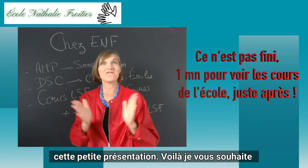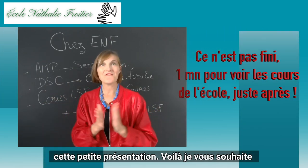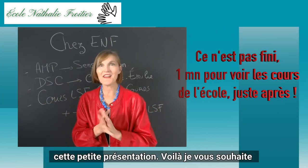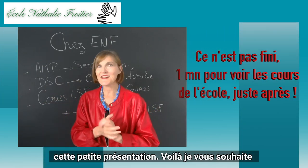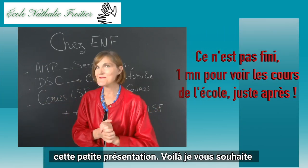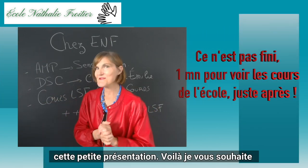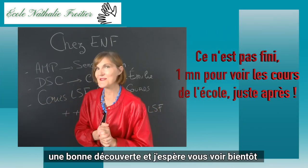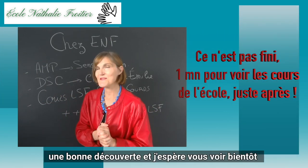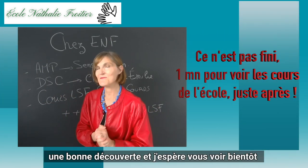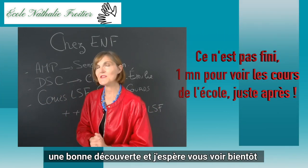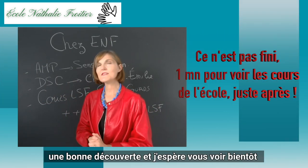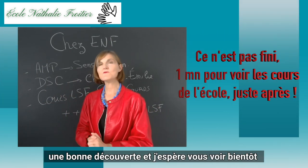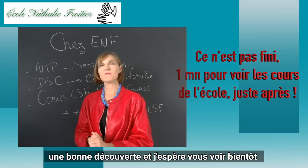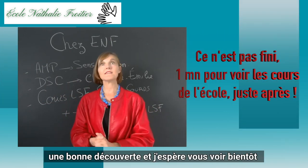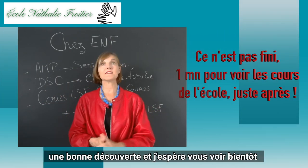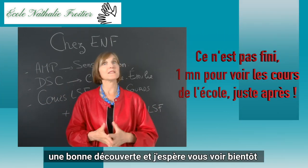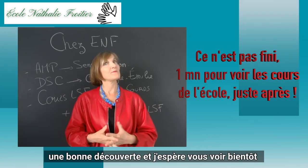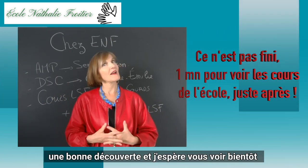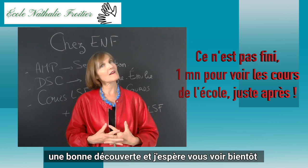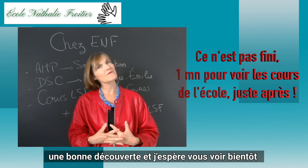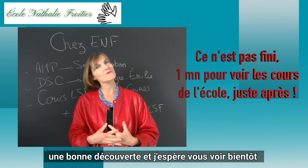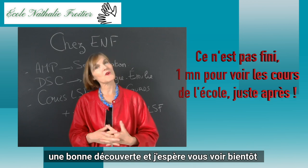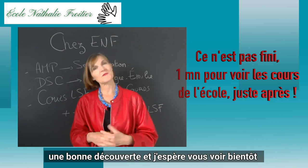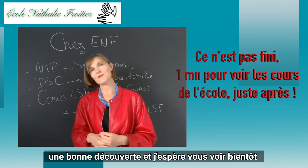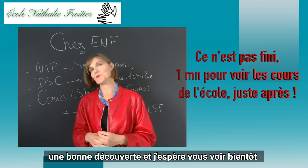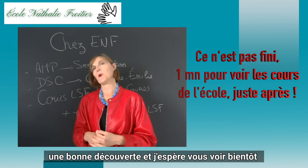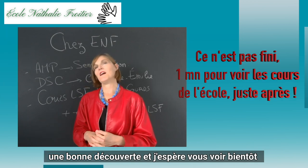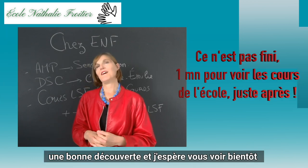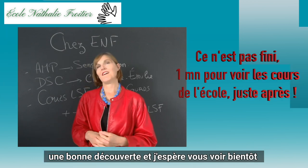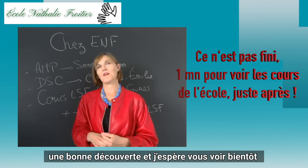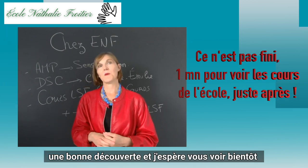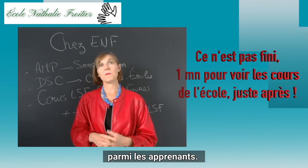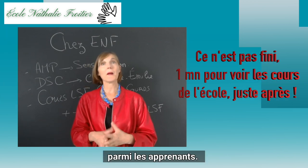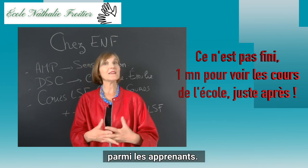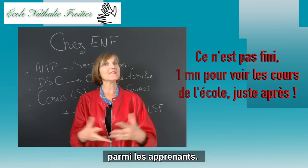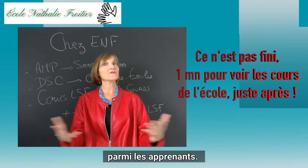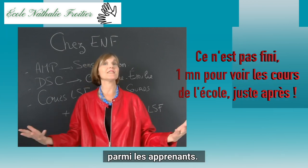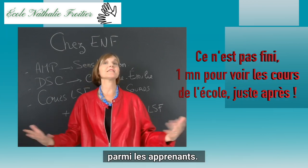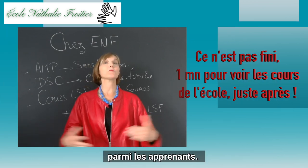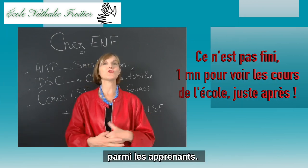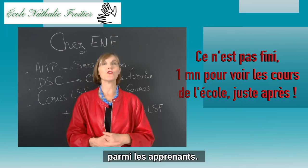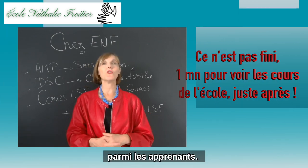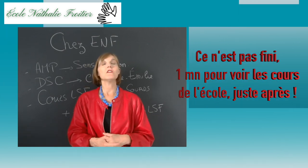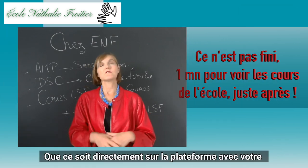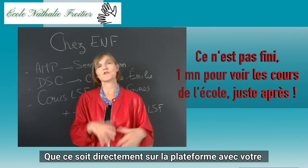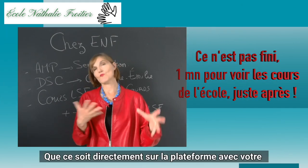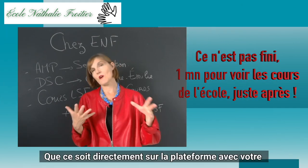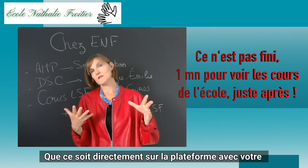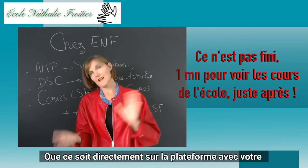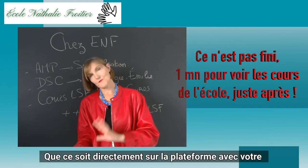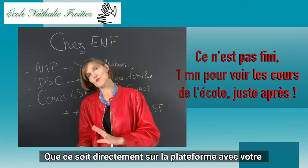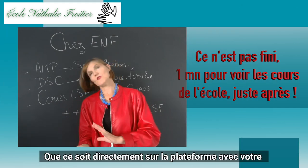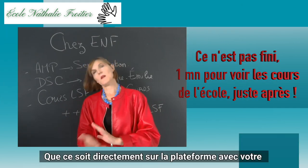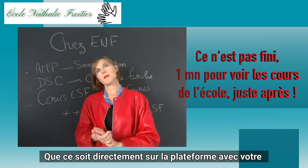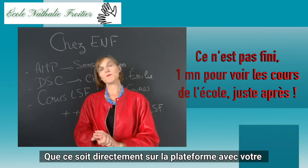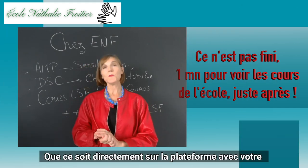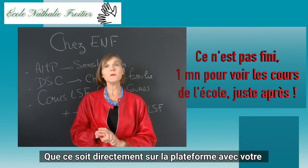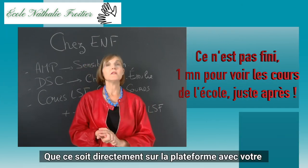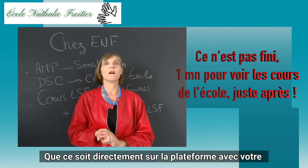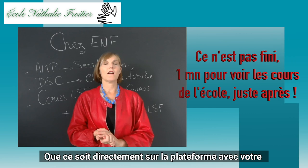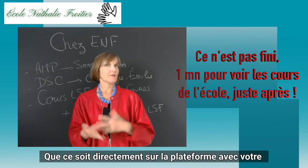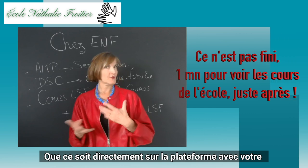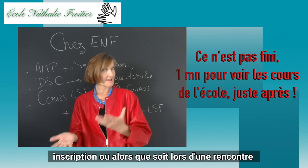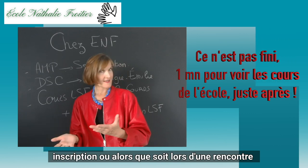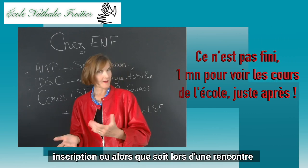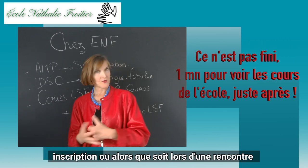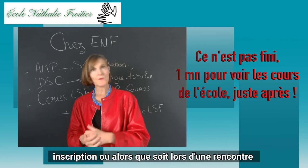voilà je vous souhaite une bonne découverte et j'espère vous voir bientôt parmi les apprenants que ce soit directement sur la plateforme